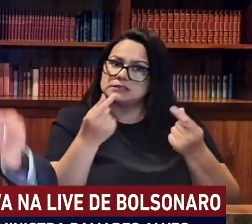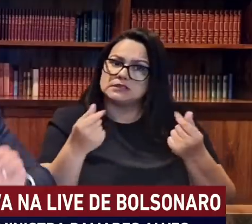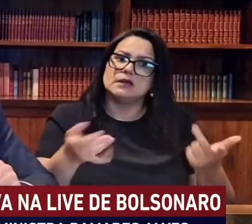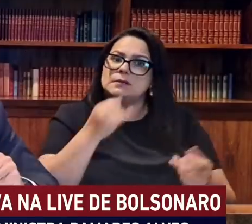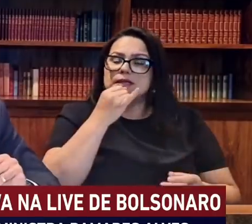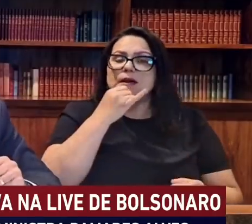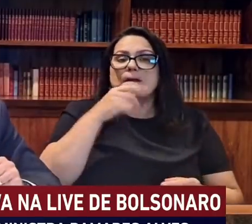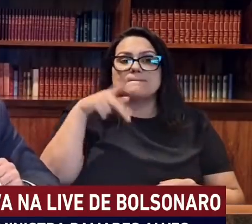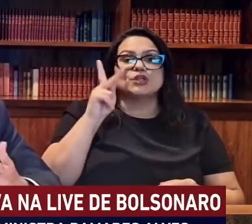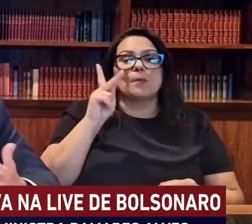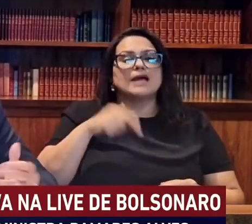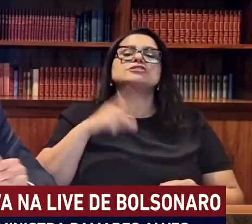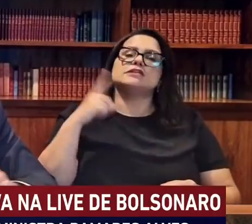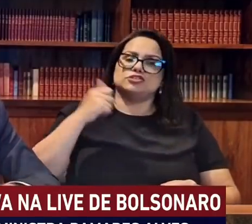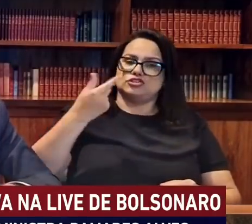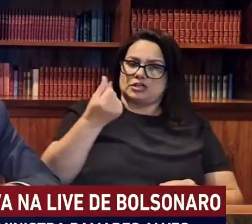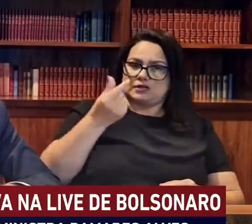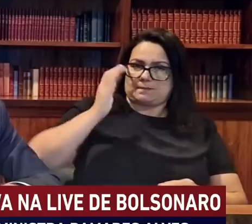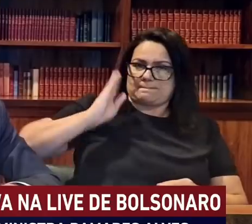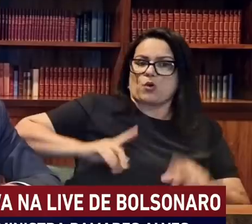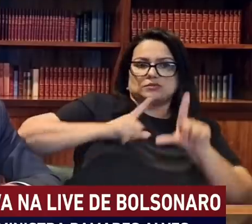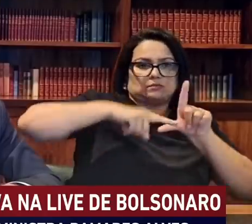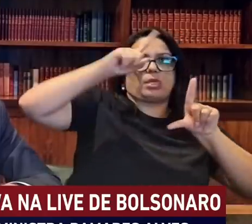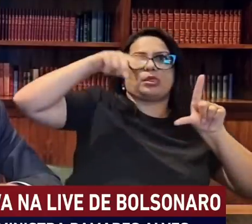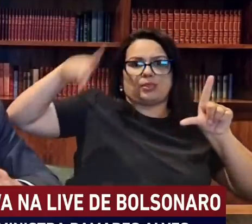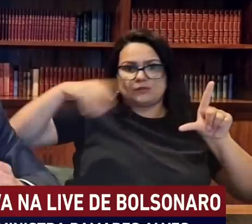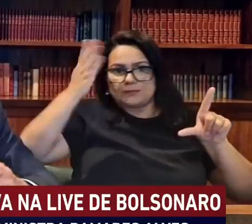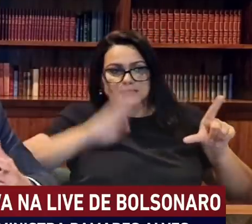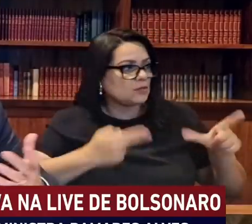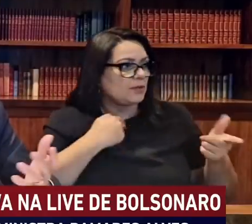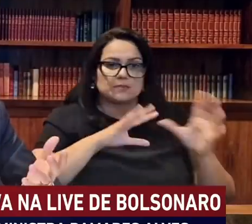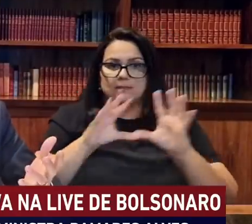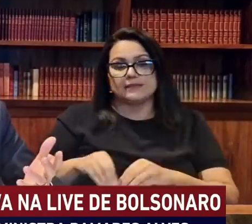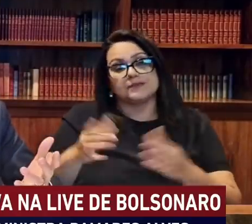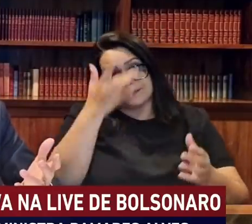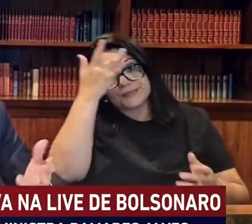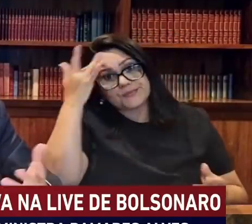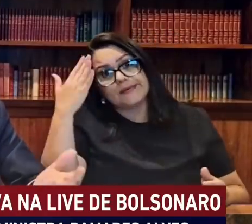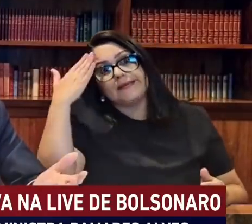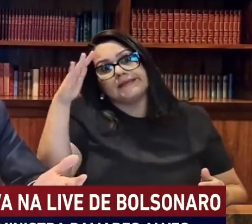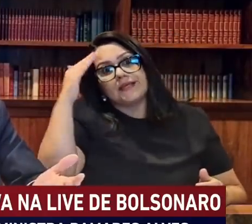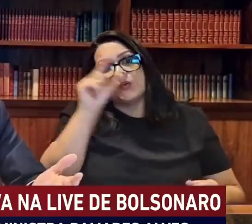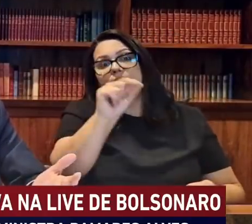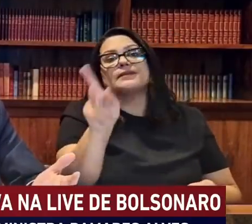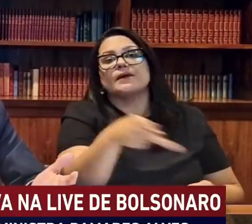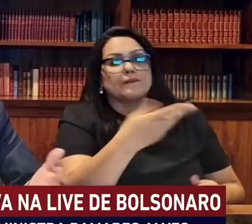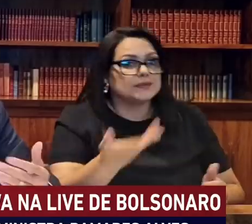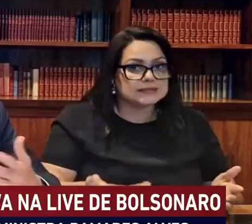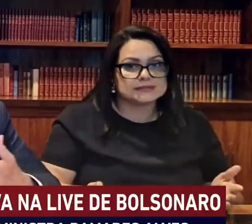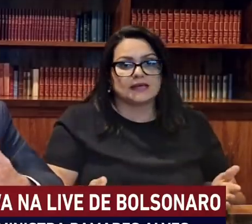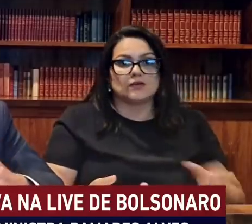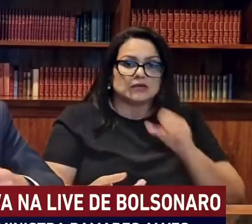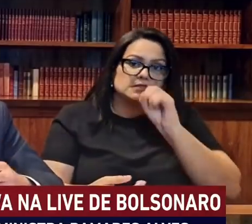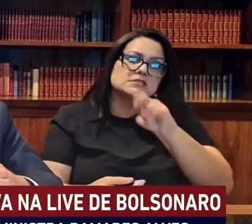lá de fora do Brasil, não pode ter interferência aqui. Então o pessoal vai entendendo o que está acontecendo. Se